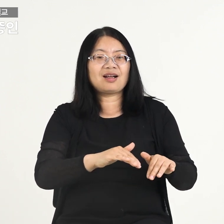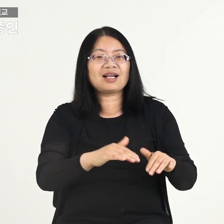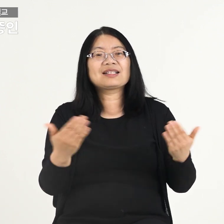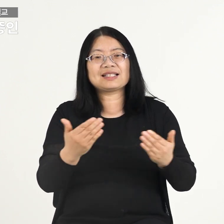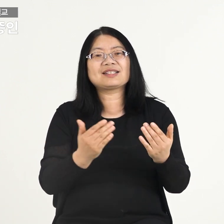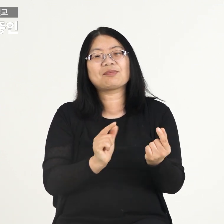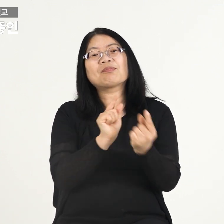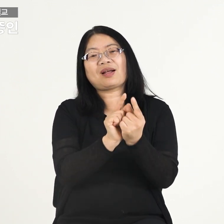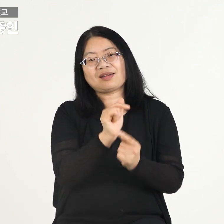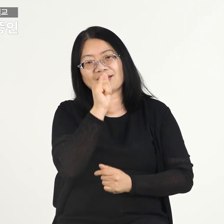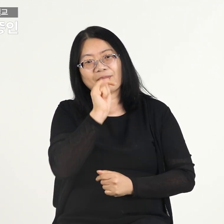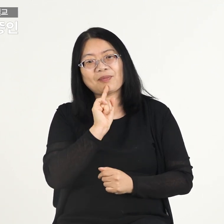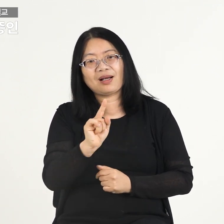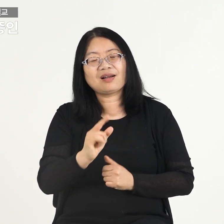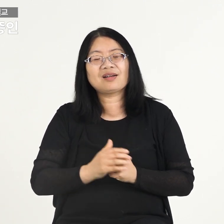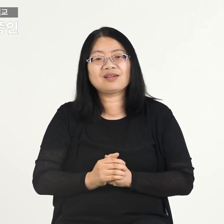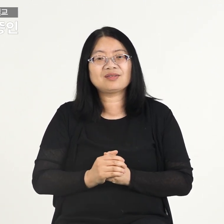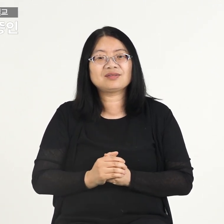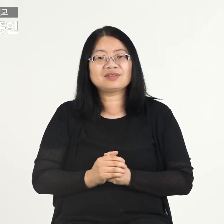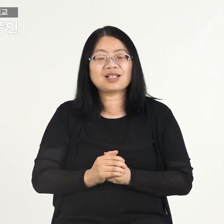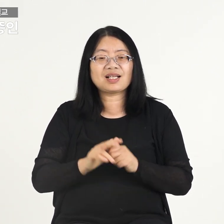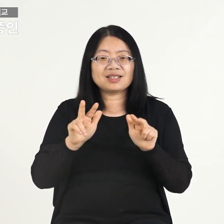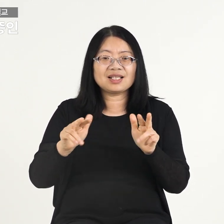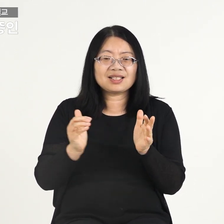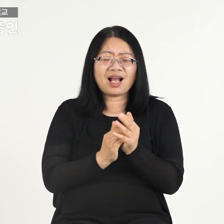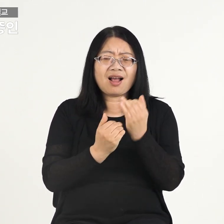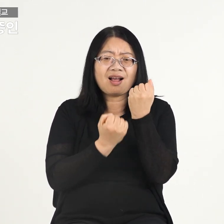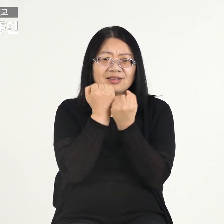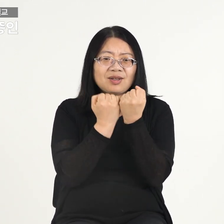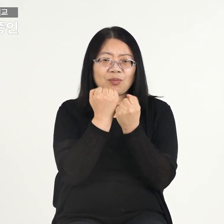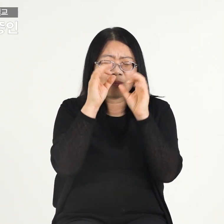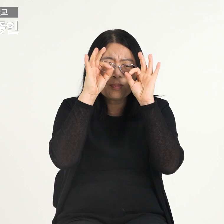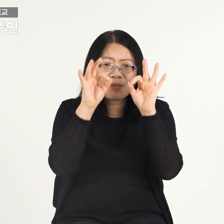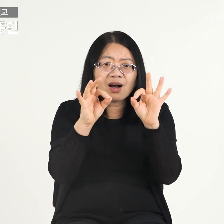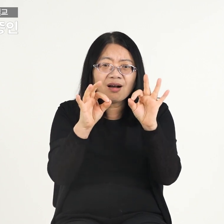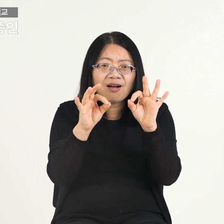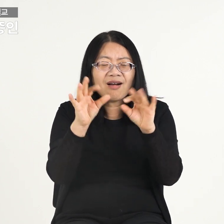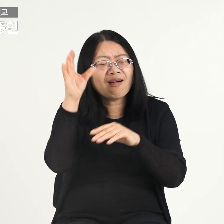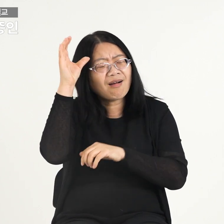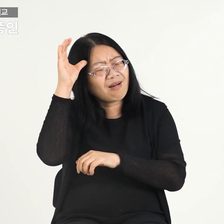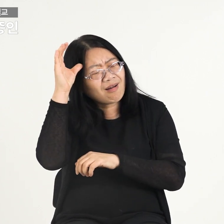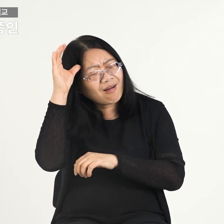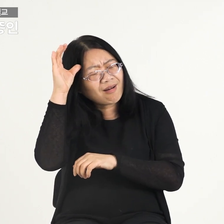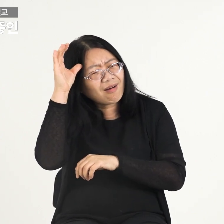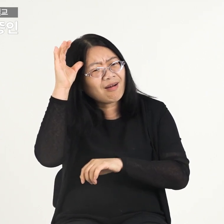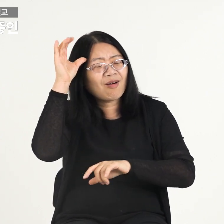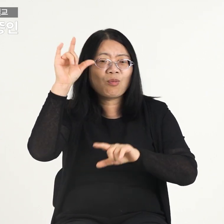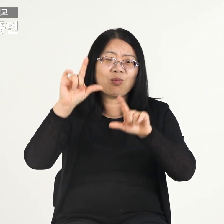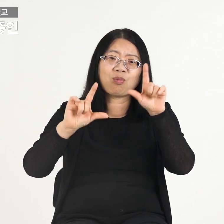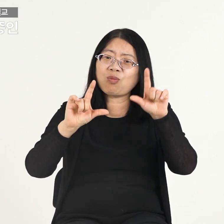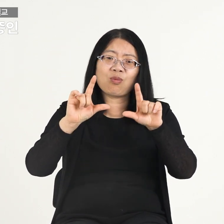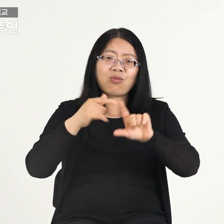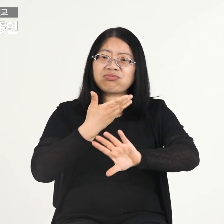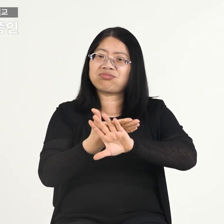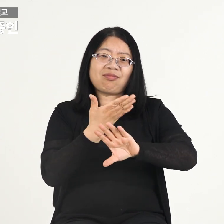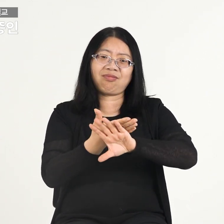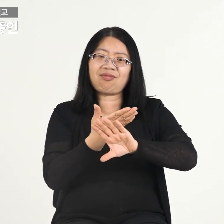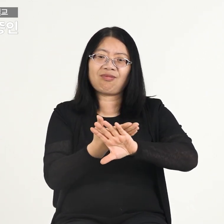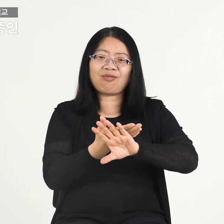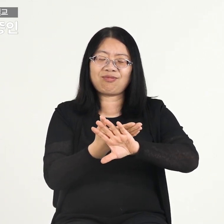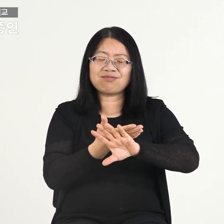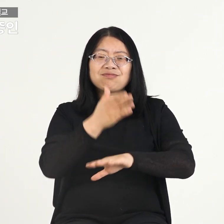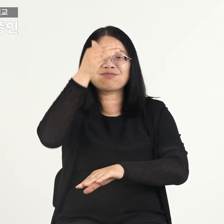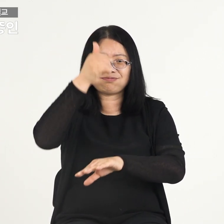거란 말이에요. 우리가 지금까지 쭉 설명을 들으면서 기대했던 바와는 전혀 다른